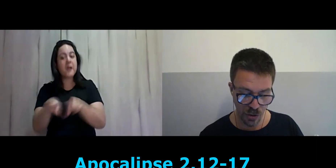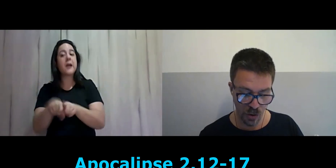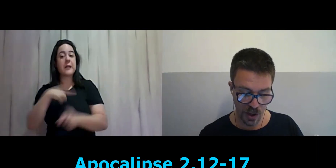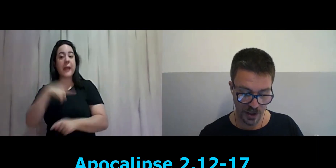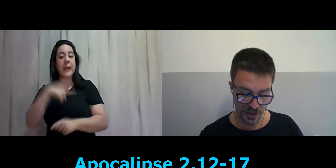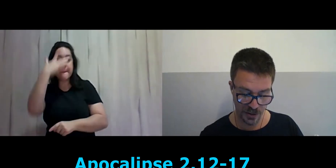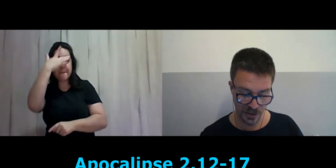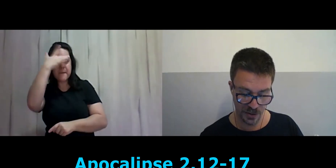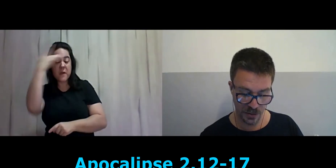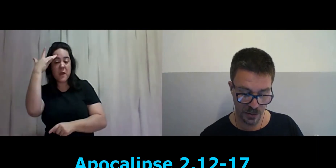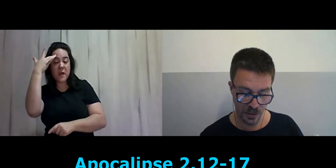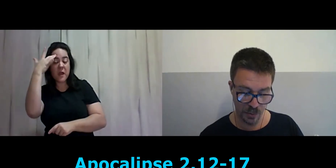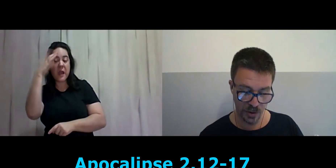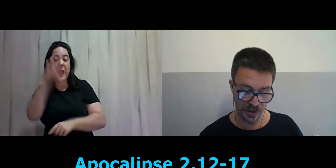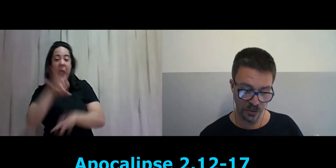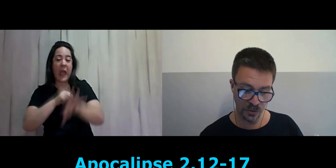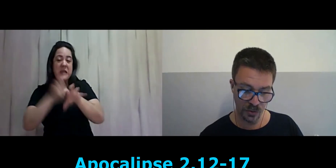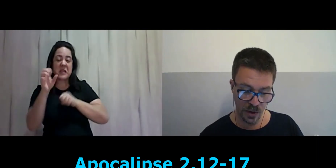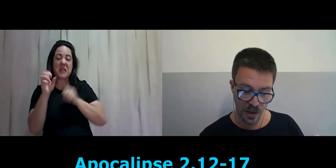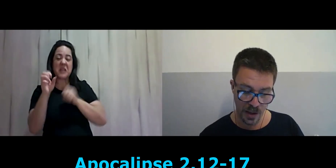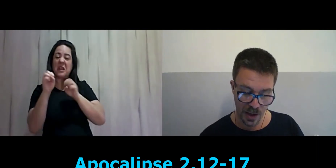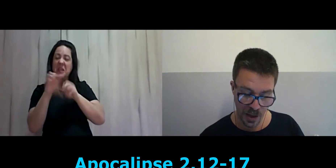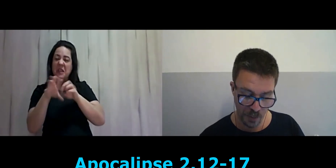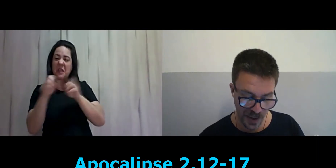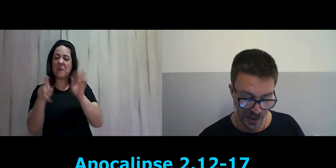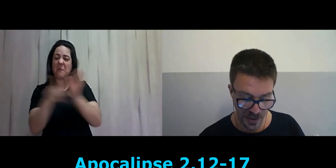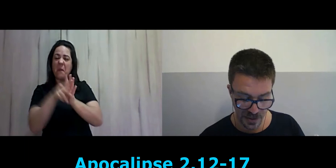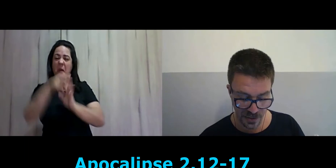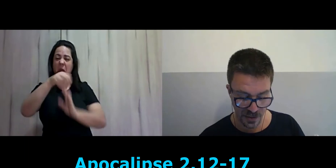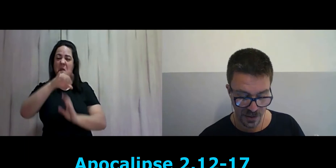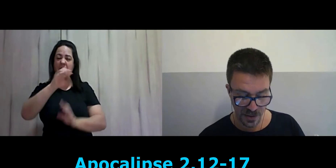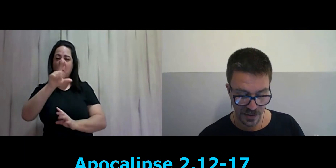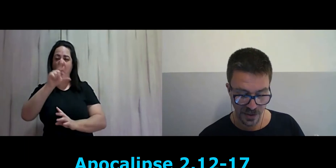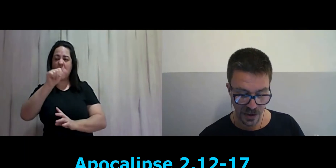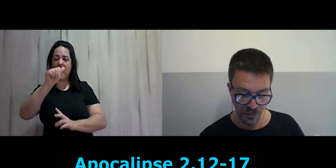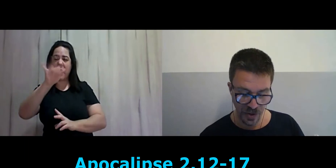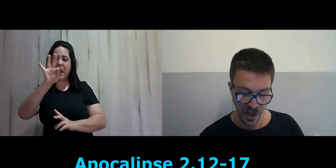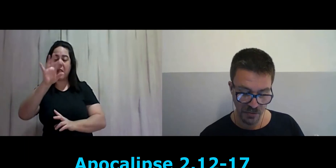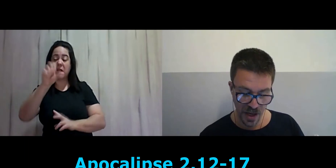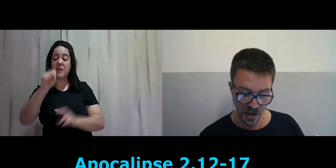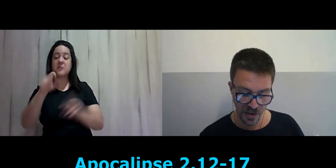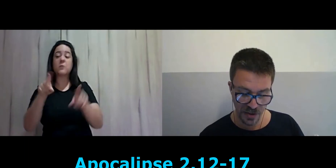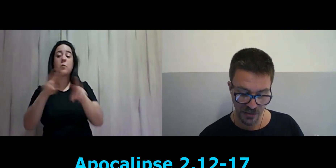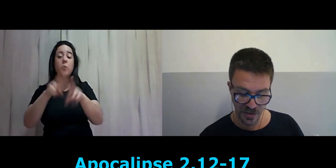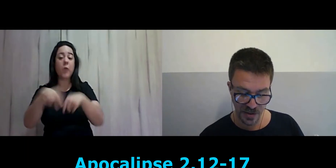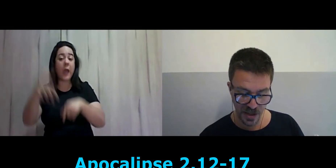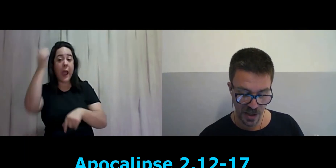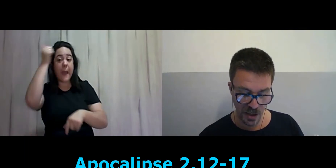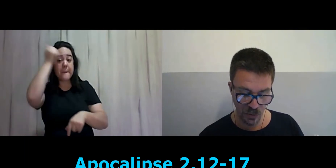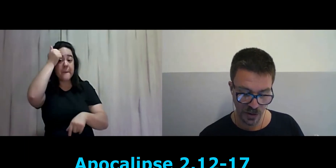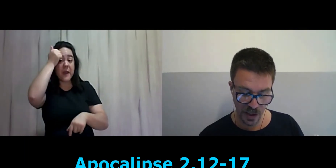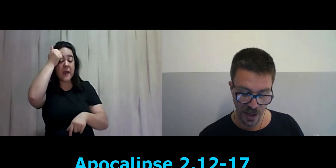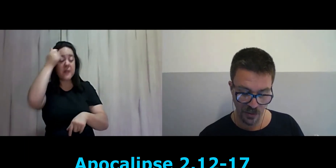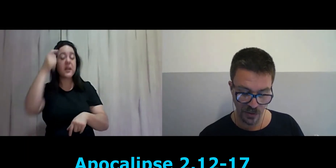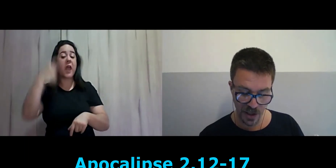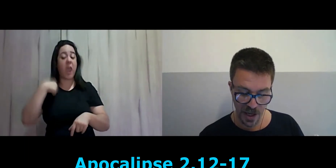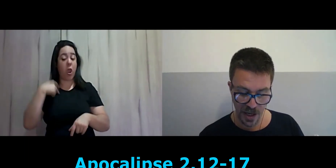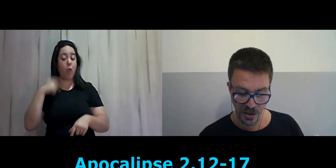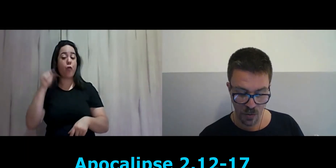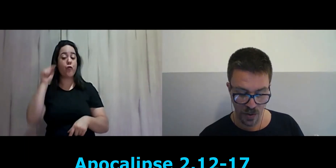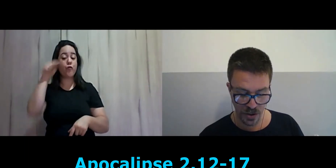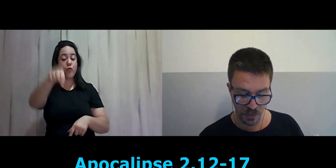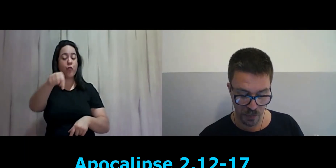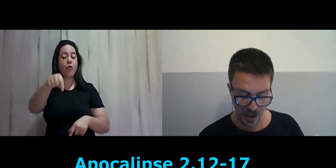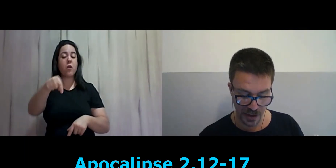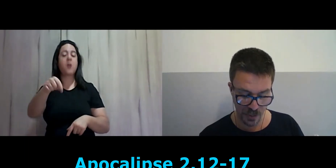dos nicolaítas. Portanto, arrependa-se, senão virei em breve até você e lutarei contra